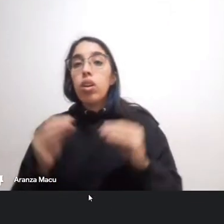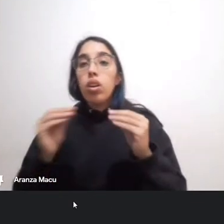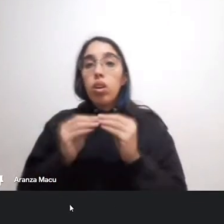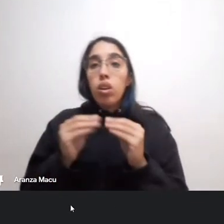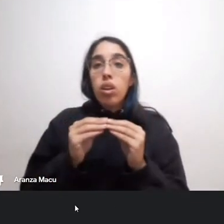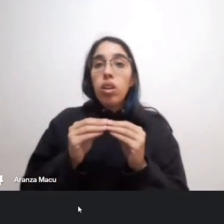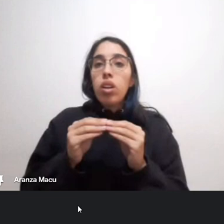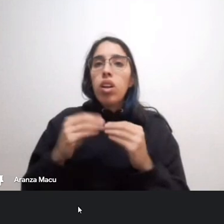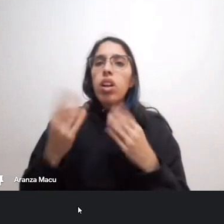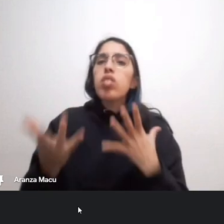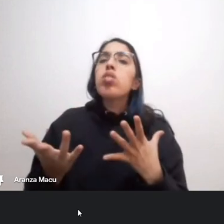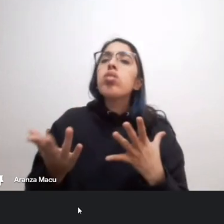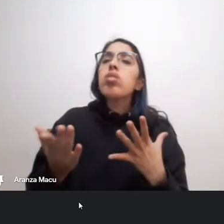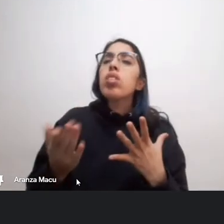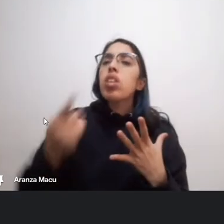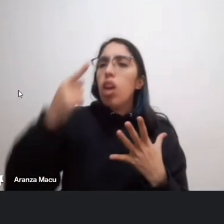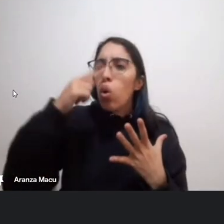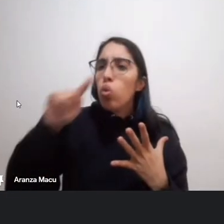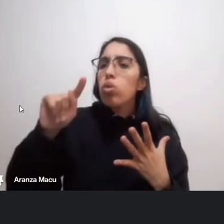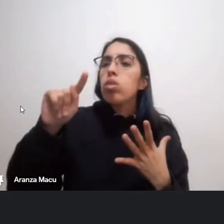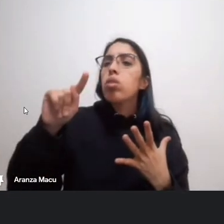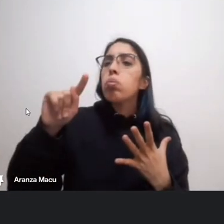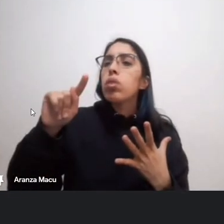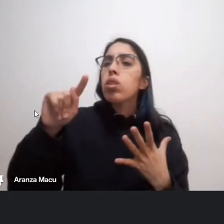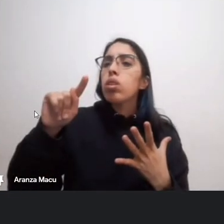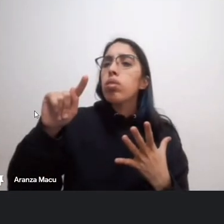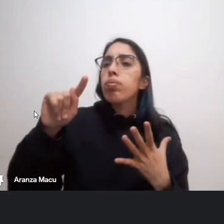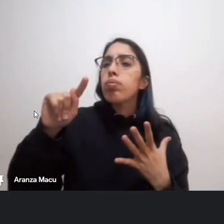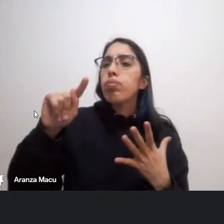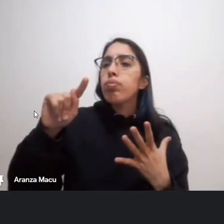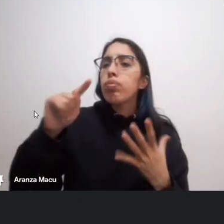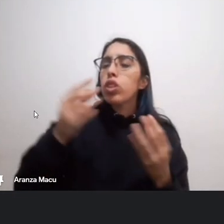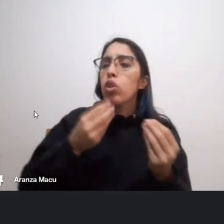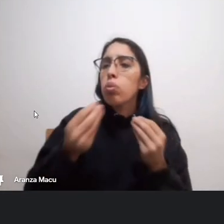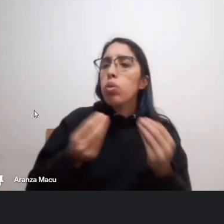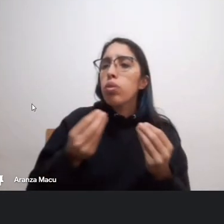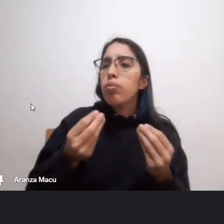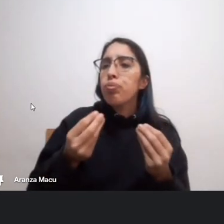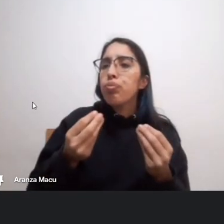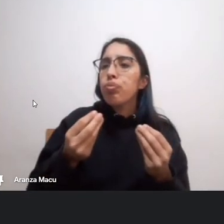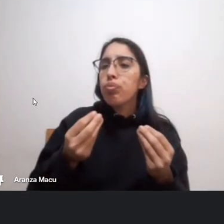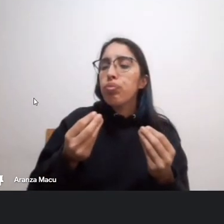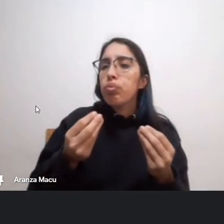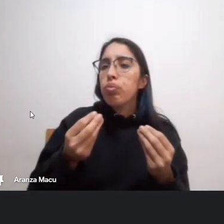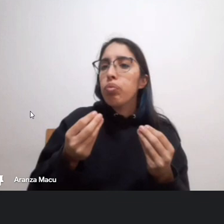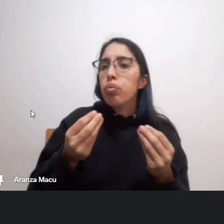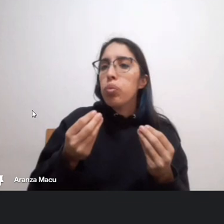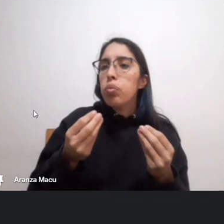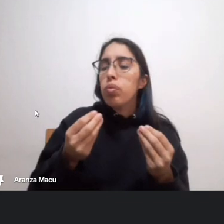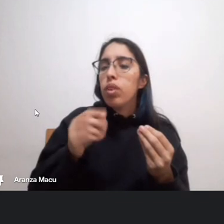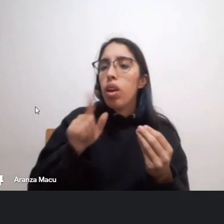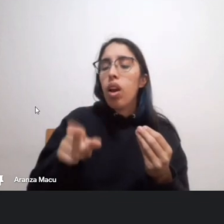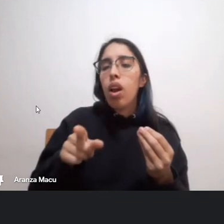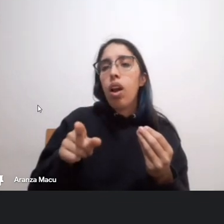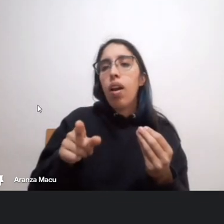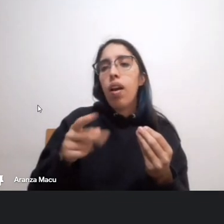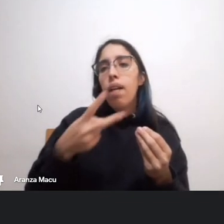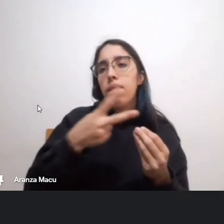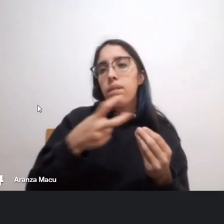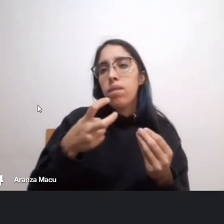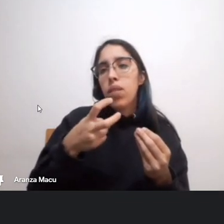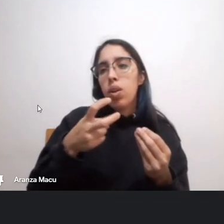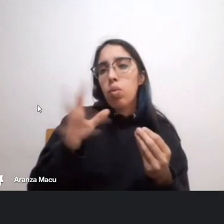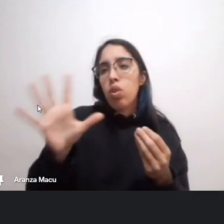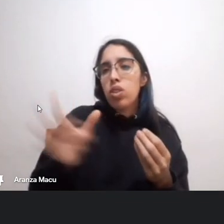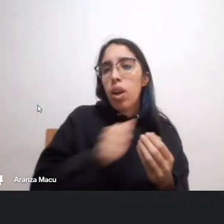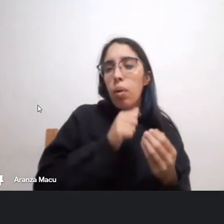took. Viene del verbo traer, ¿sí? Quiero decir llevar, pero también con la palabra place